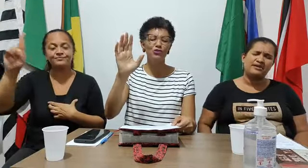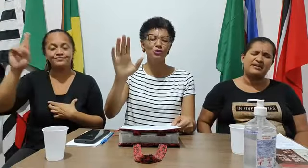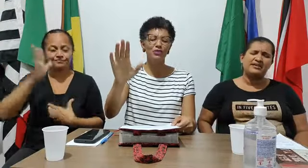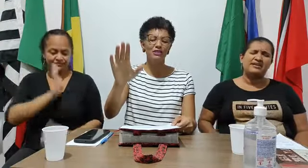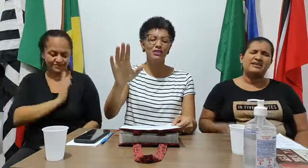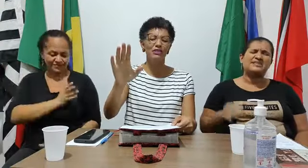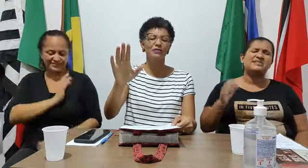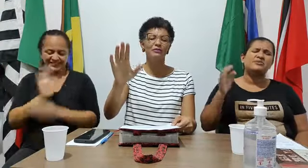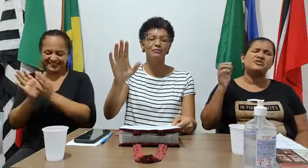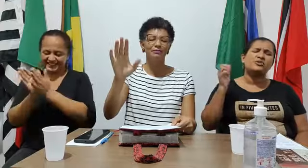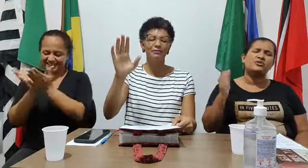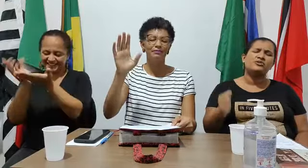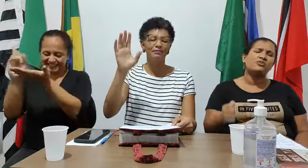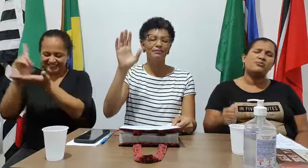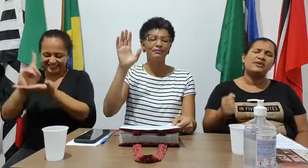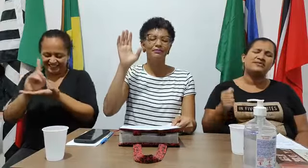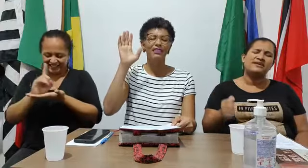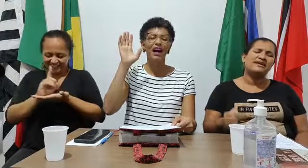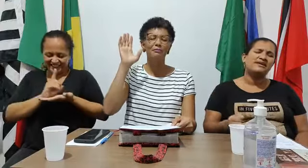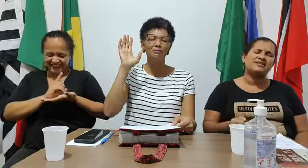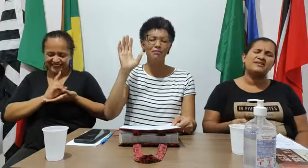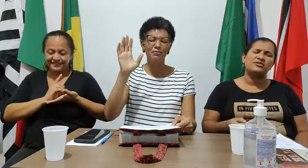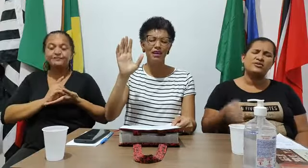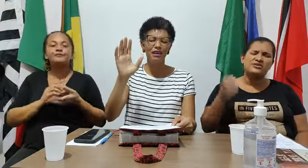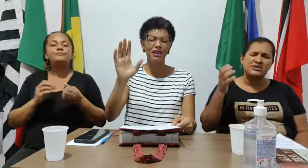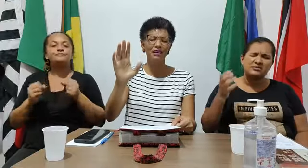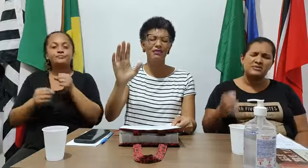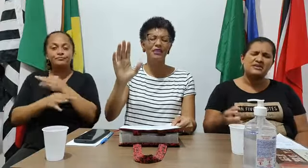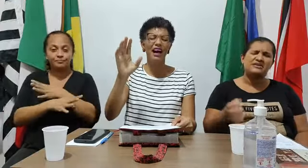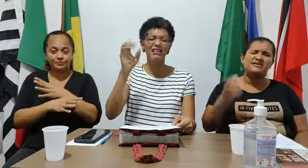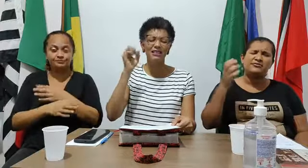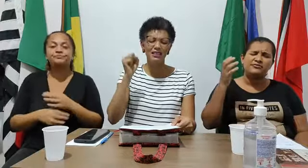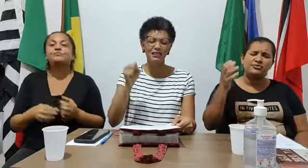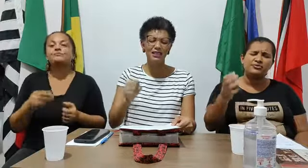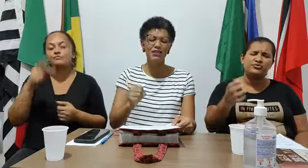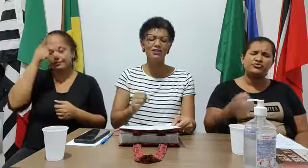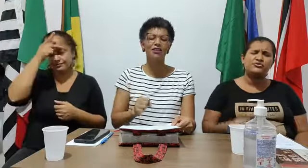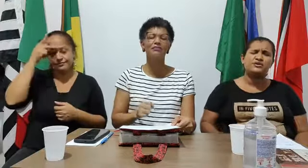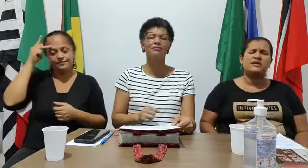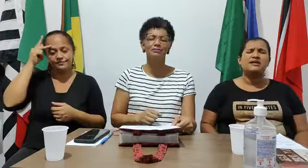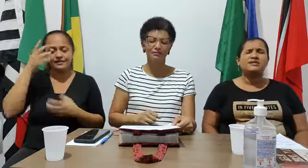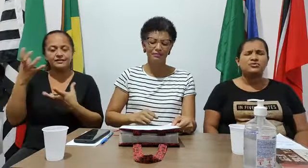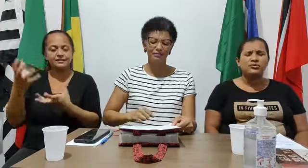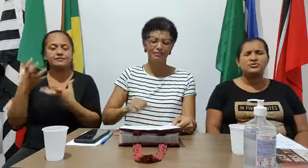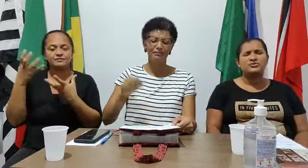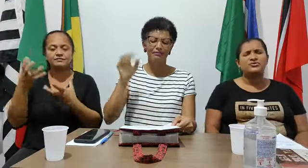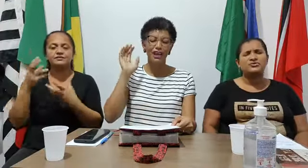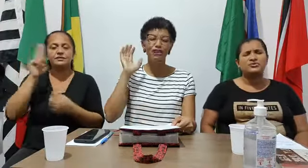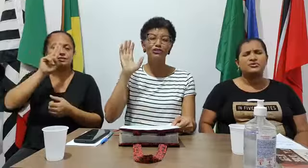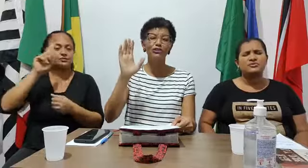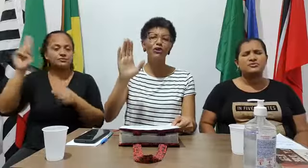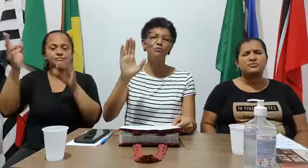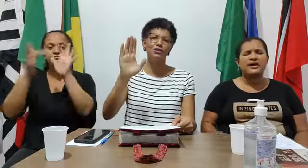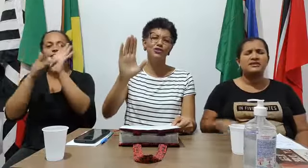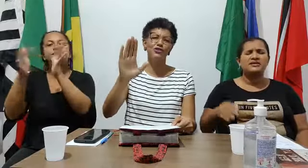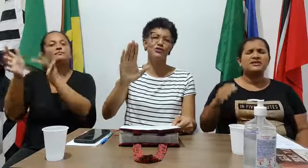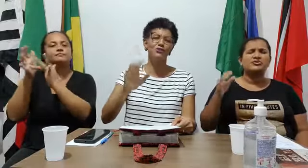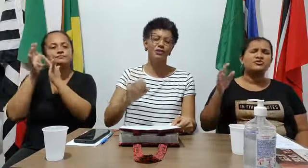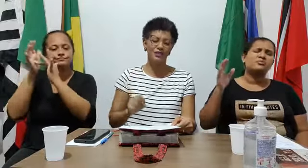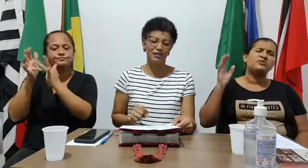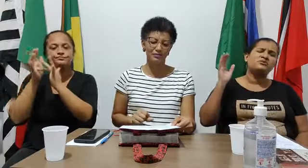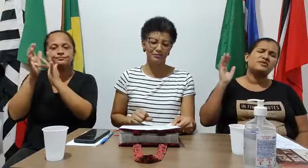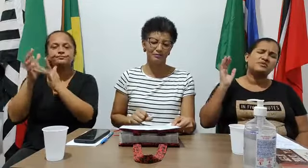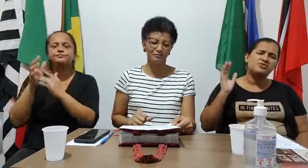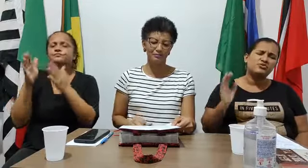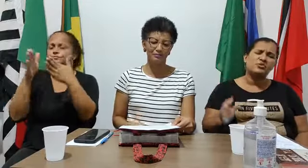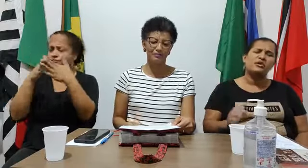Pai. Que essa semente encontre uma boa terra, Amém. Senhor, germine, dê Assim frutos. seja. Em nome do Senhor Em Jesus, nome Pai, de Jesus. nós